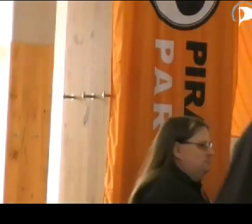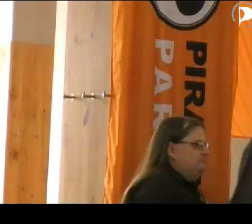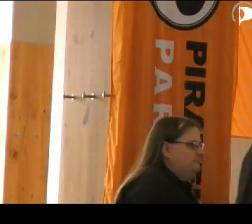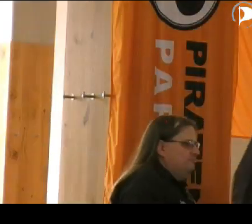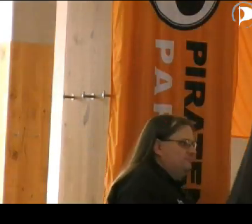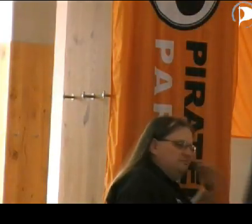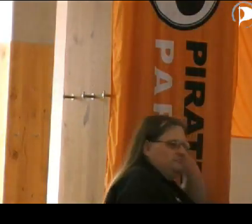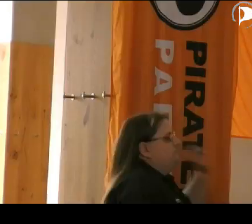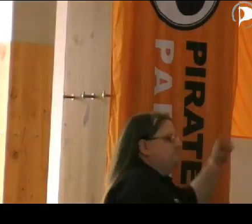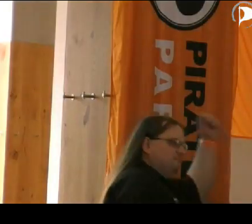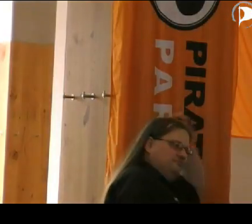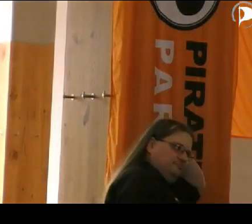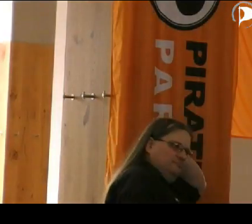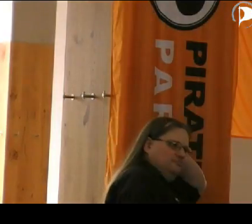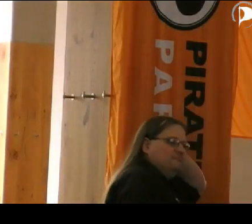wer hat versagt